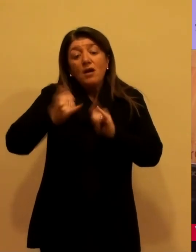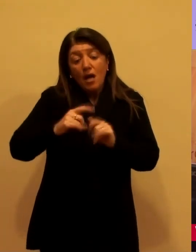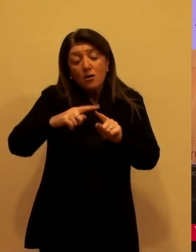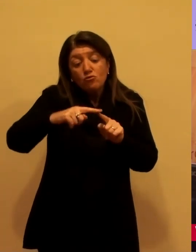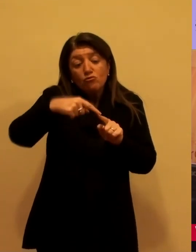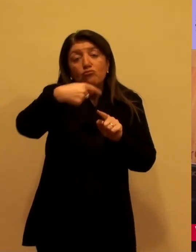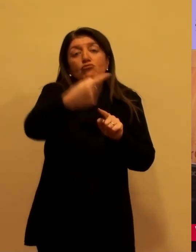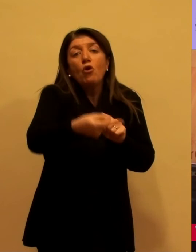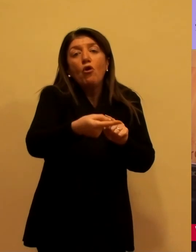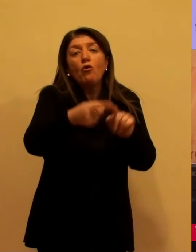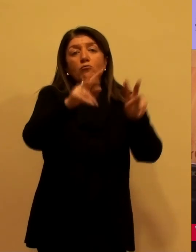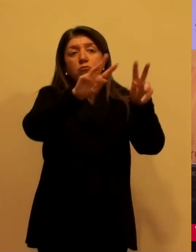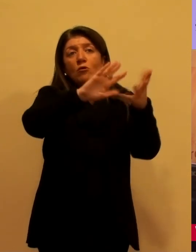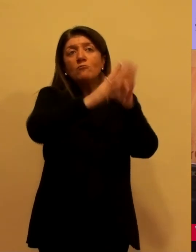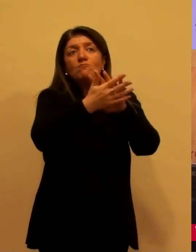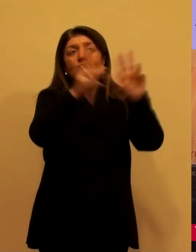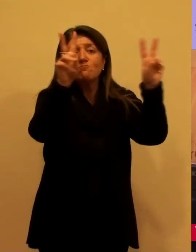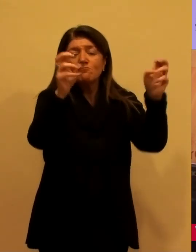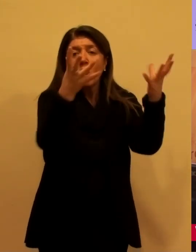anche